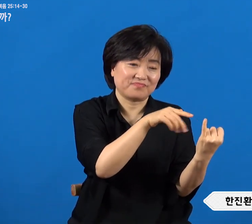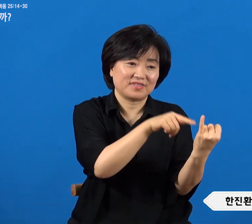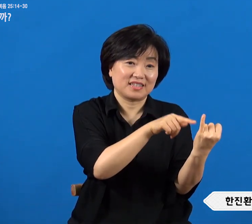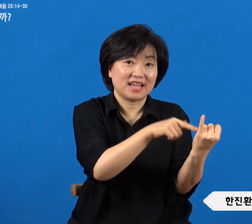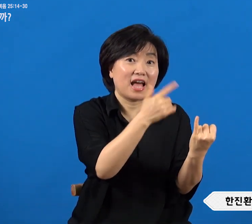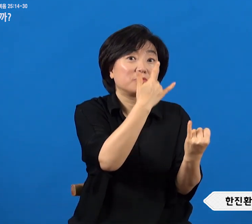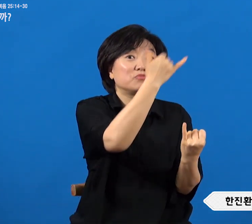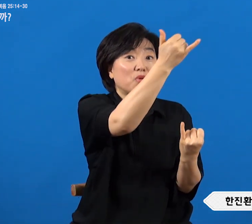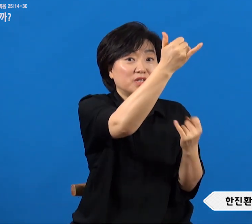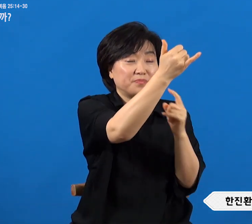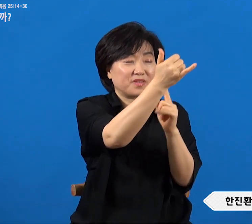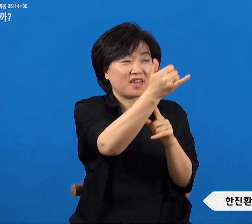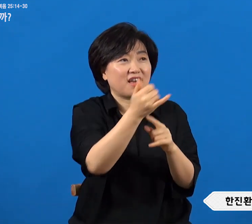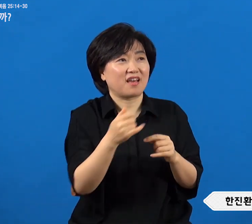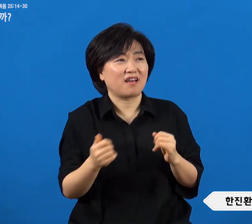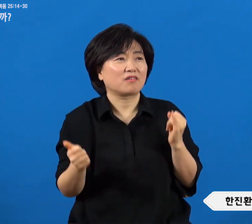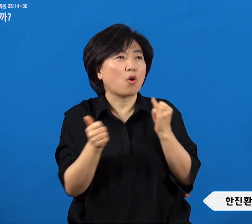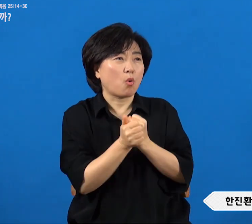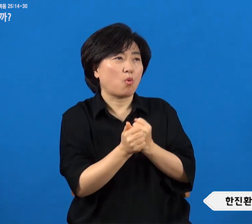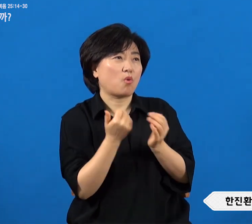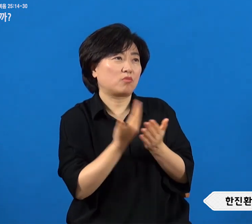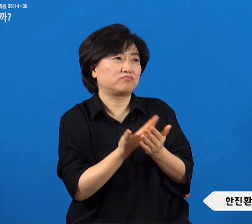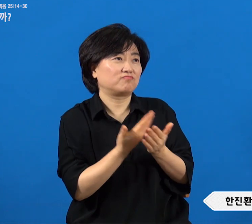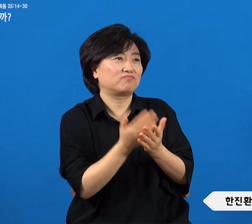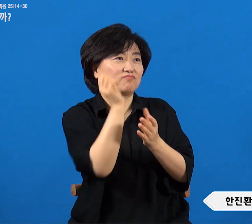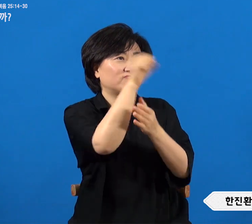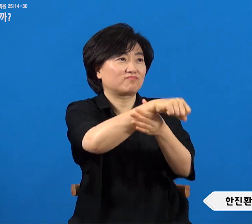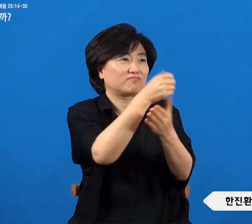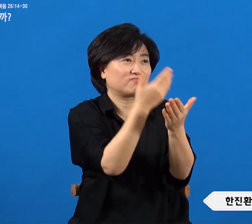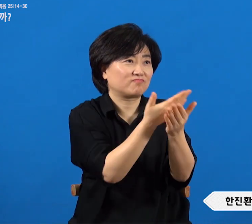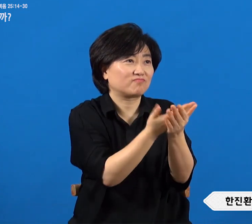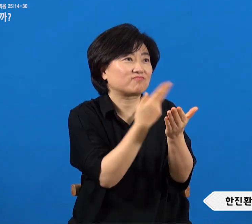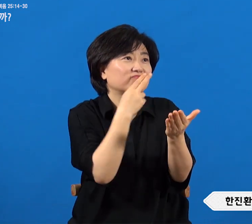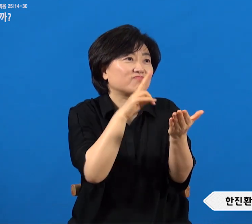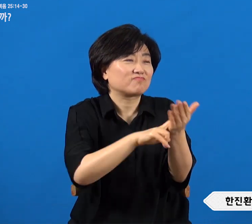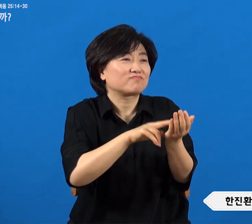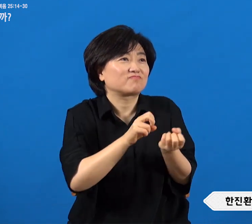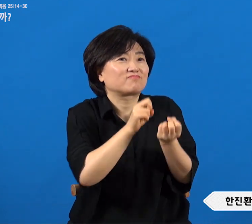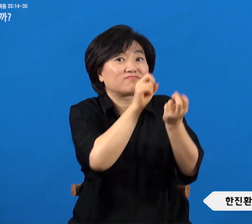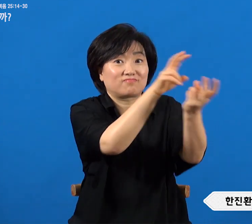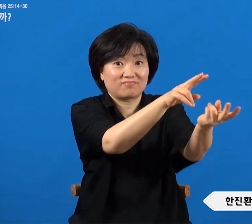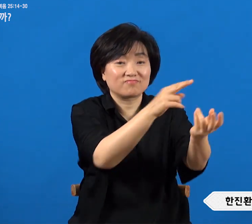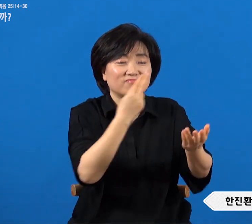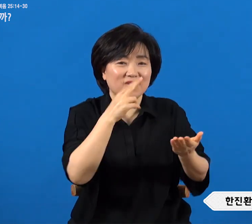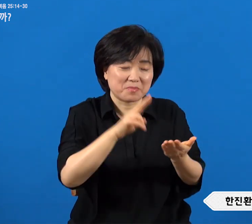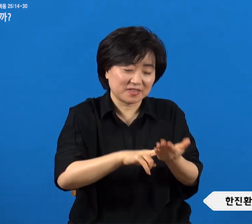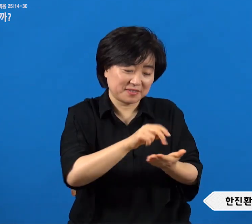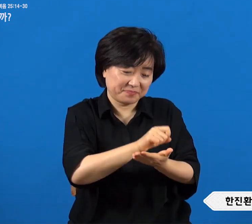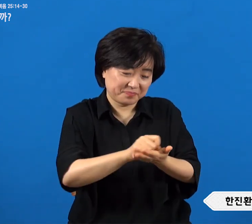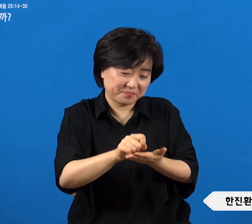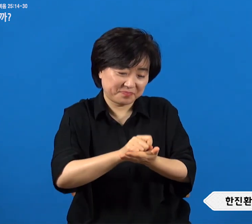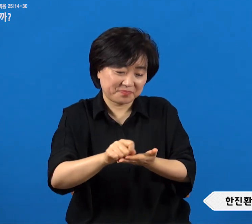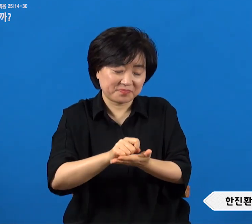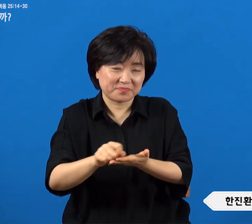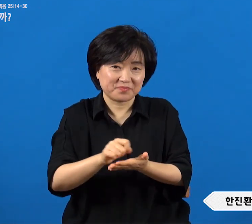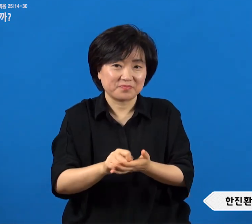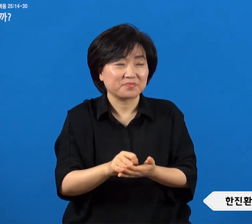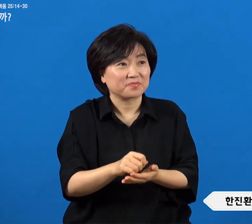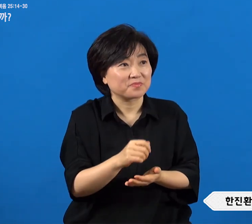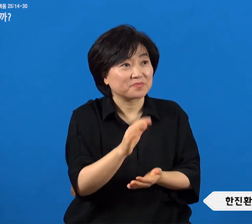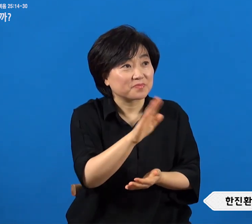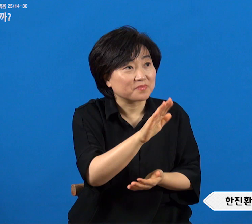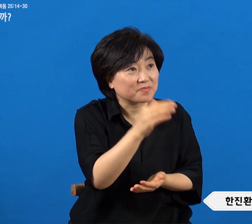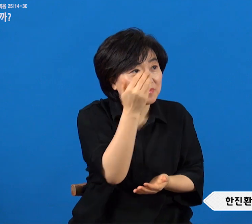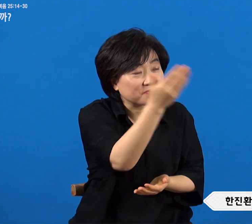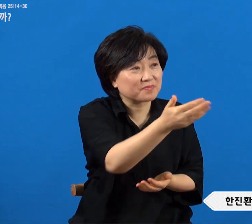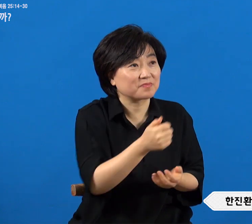달라고 간청을 하면서 그 아버지에게 이렇게 편지를 썼습니다. 여쭙고 싶습니다. 내년